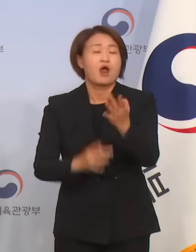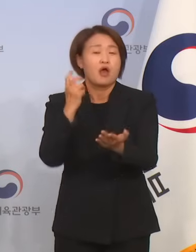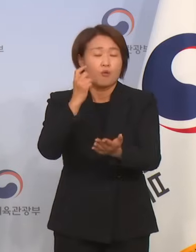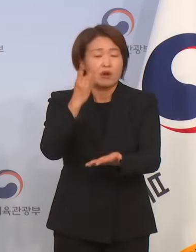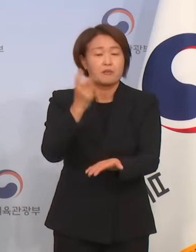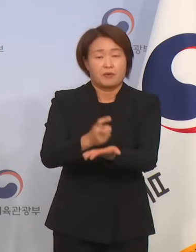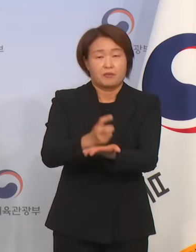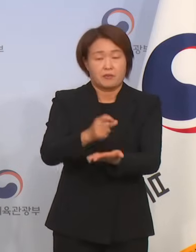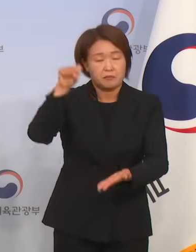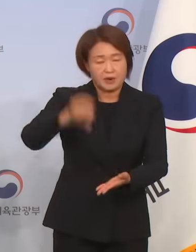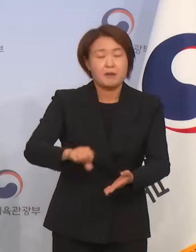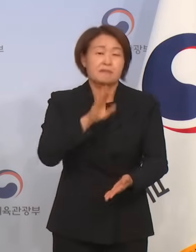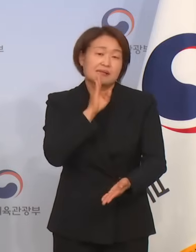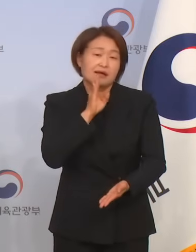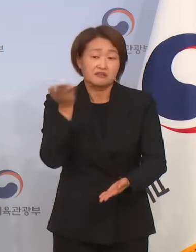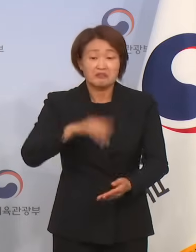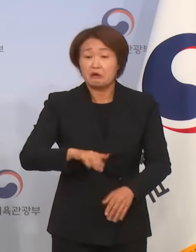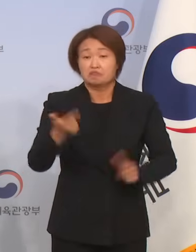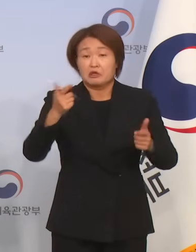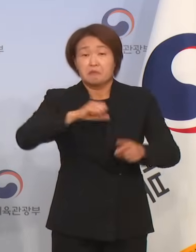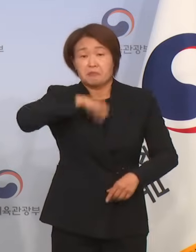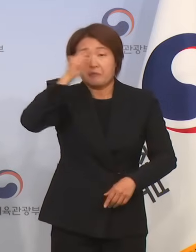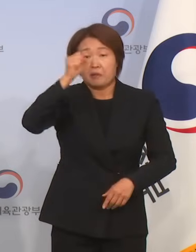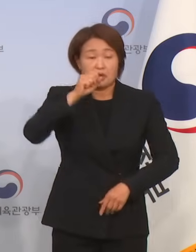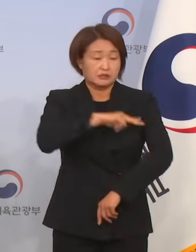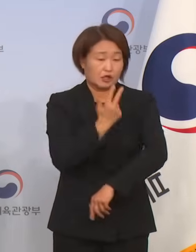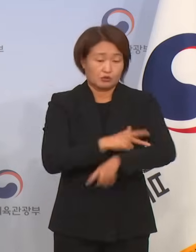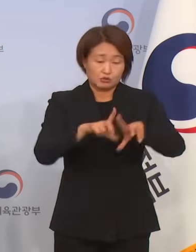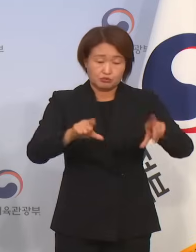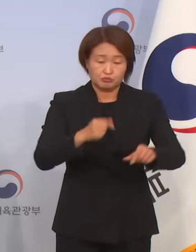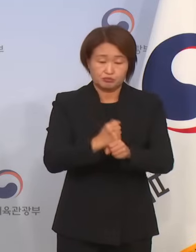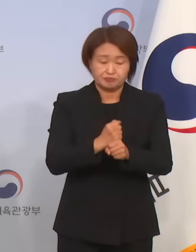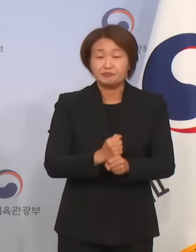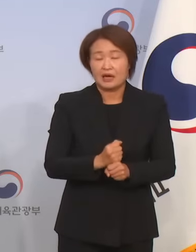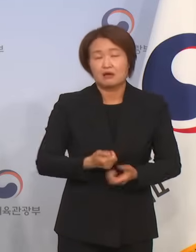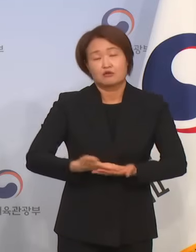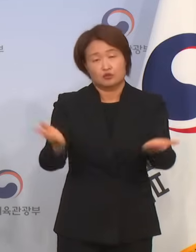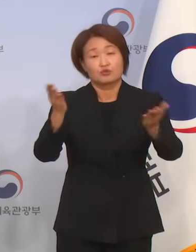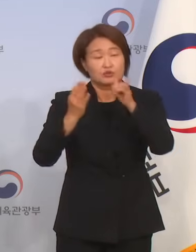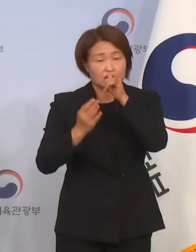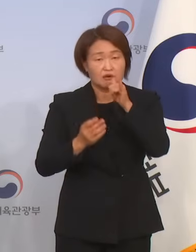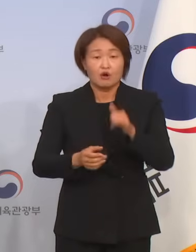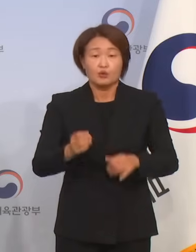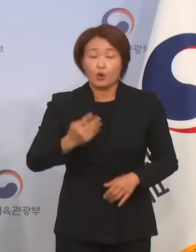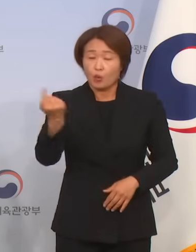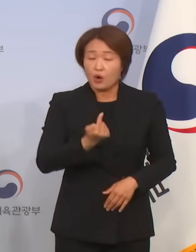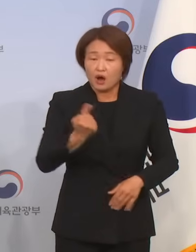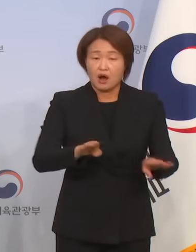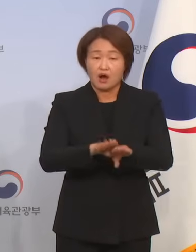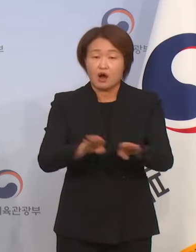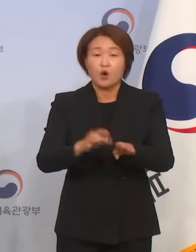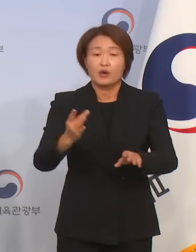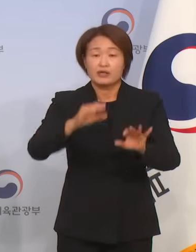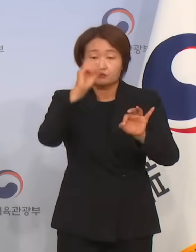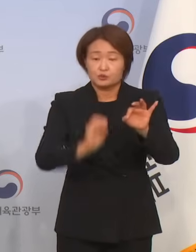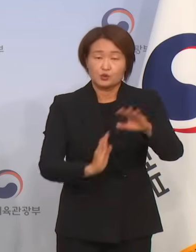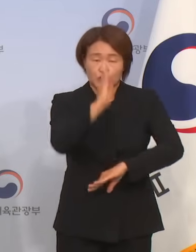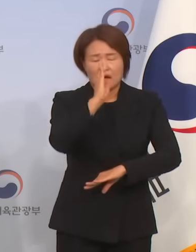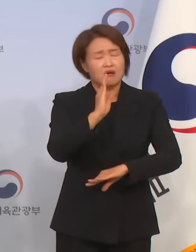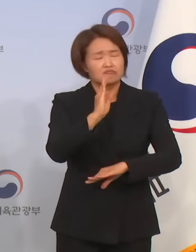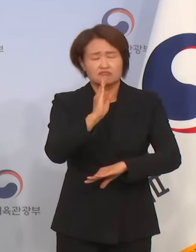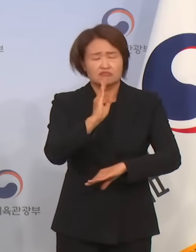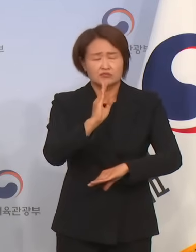하는데도 합격으로 처리하여 자격증을 발급하였습니다. 강습회 결승률이 10%를 초과하는